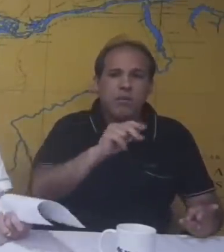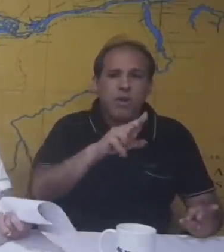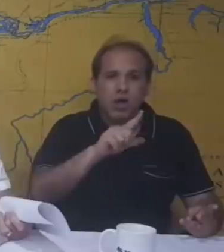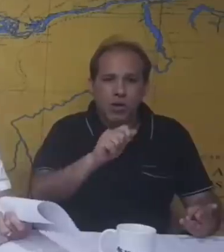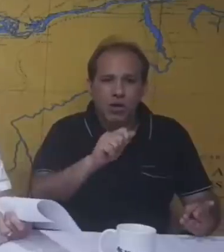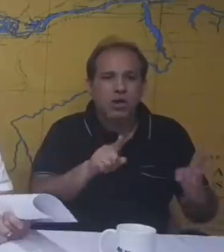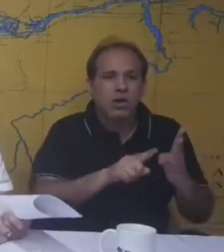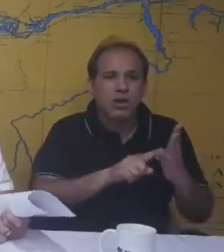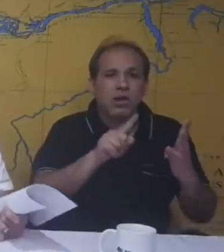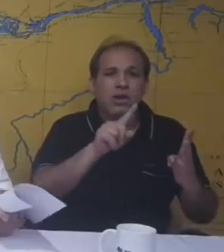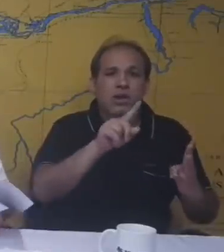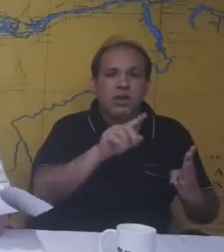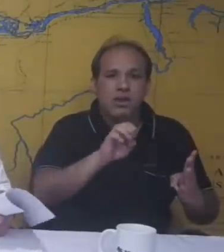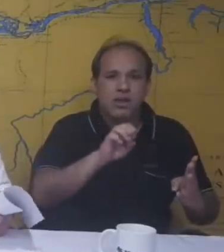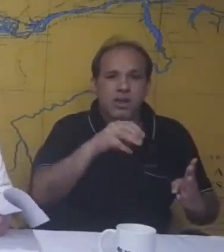Maria. Obrigado aí.